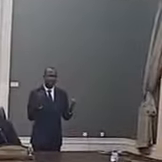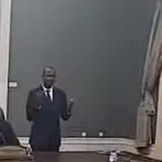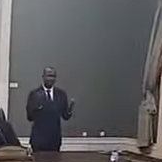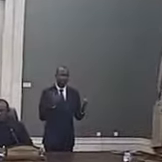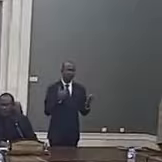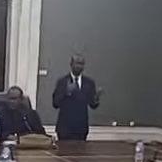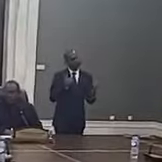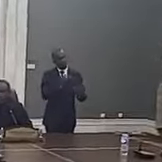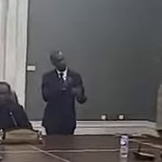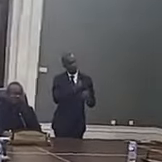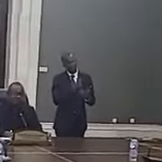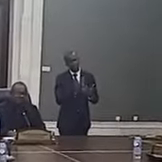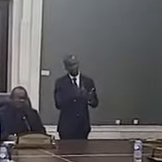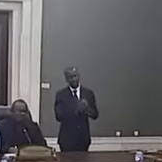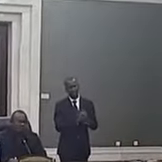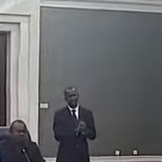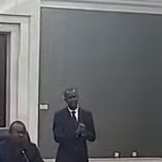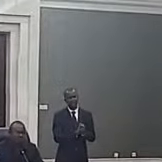l'affection.